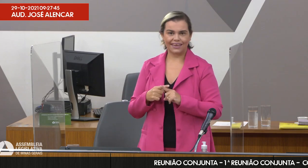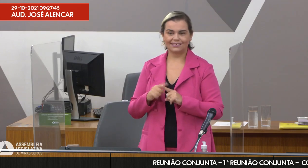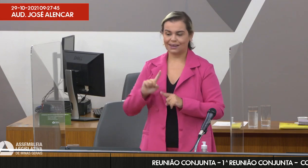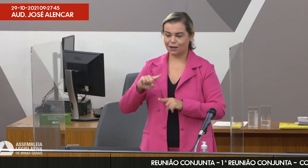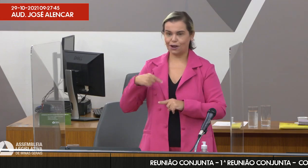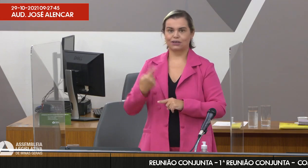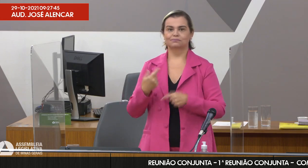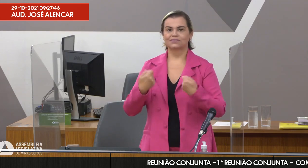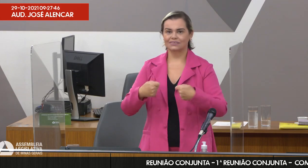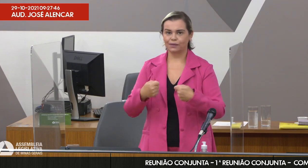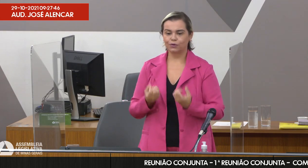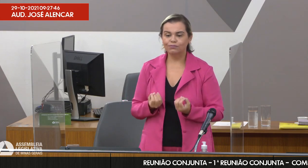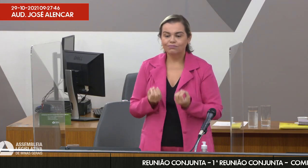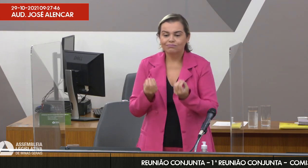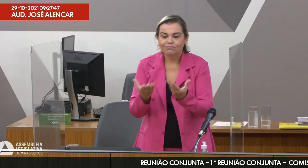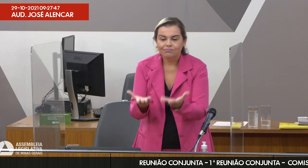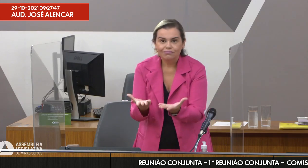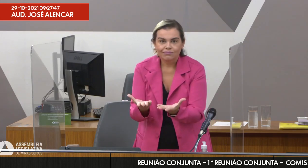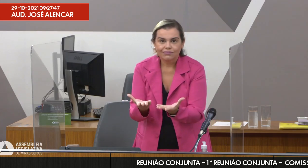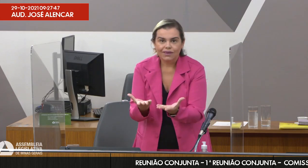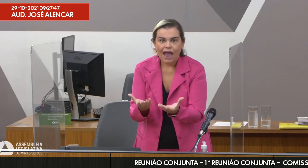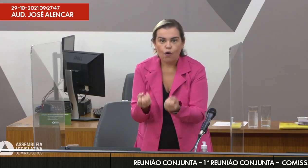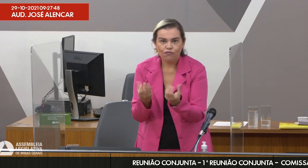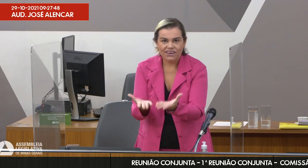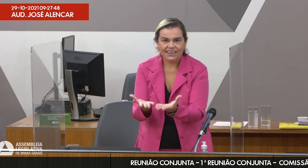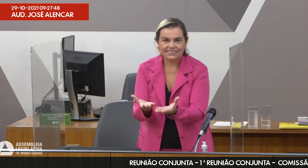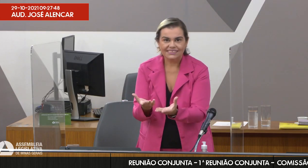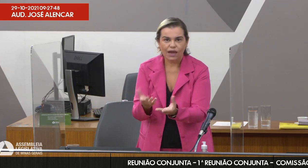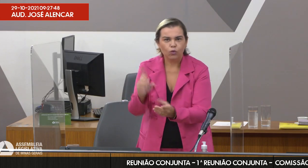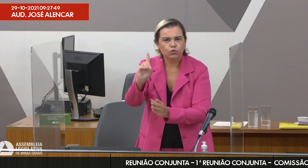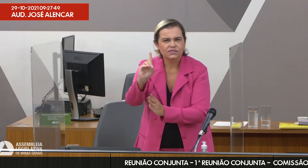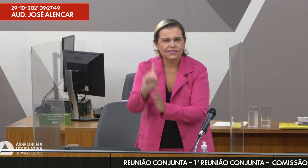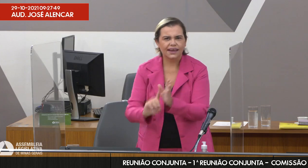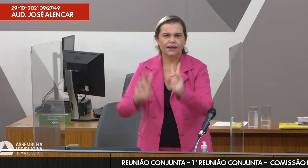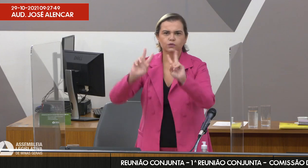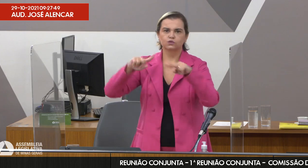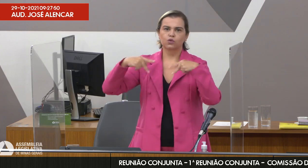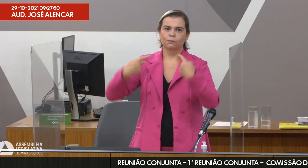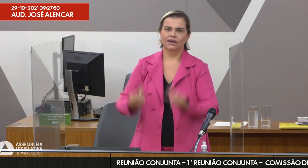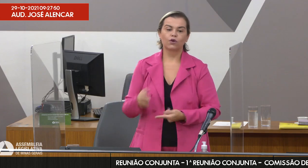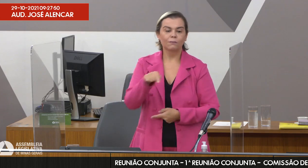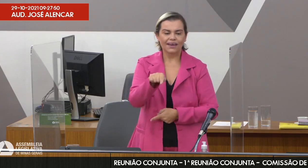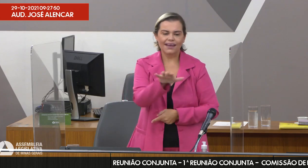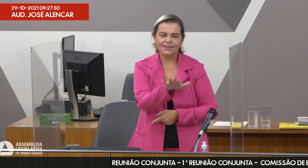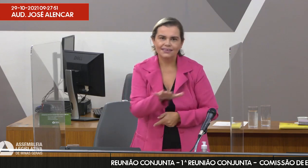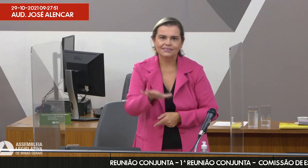Nós decidimos que essa coordenação fosse criada na Secretaria dos Direitos da Pessoa com Deficiência,